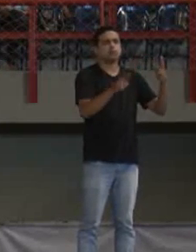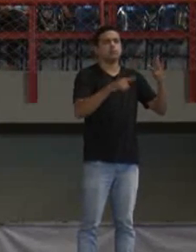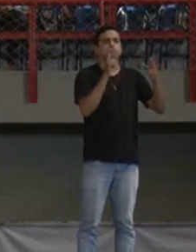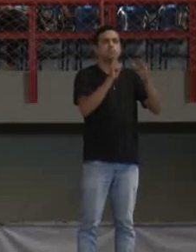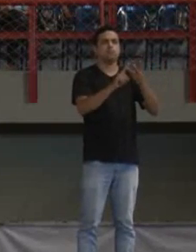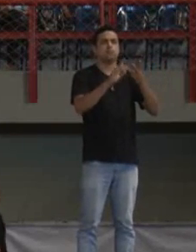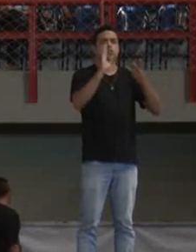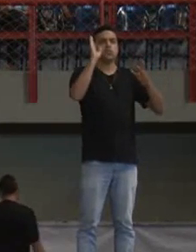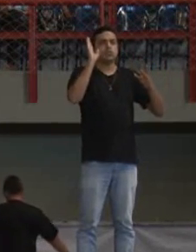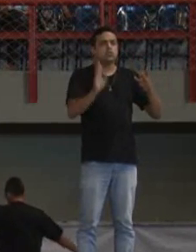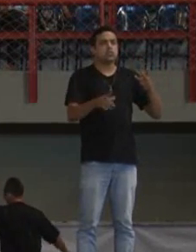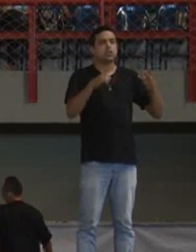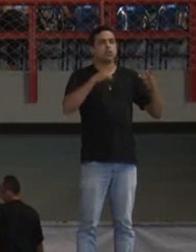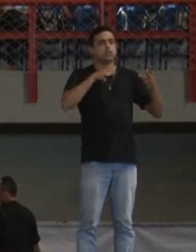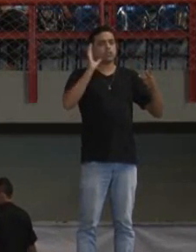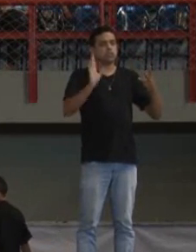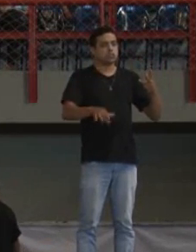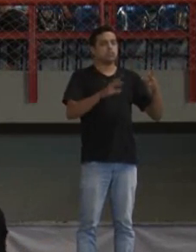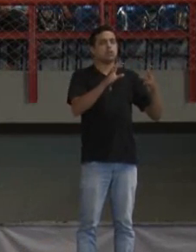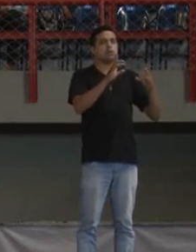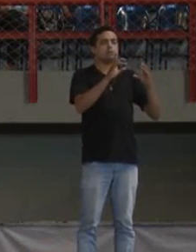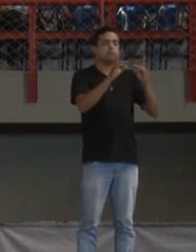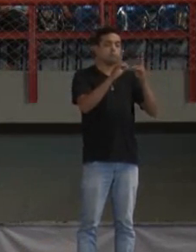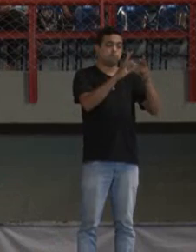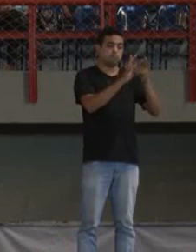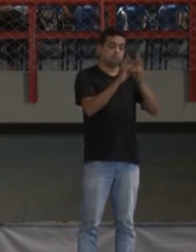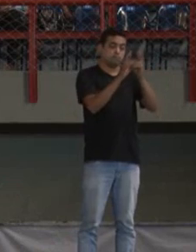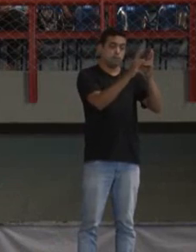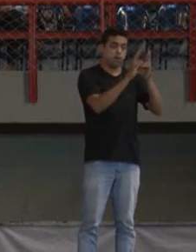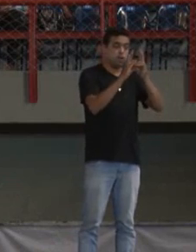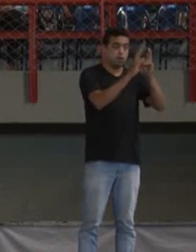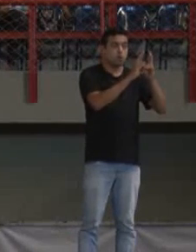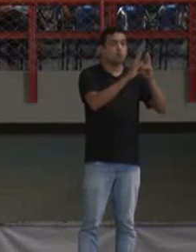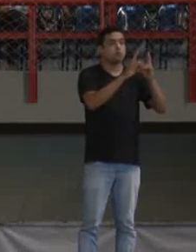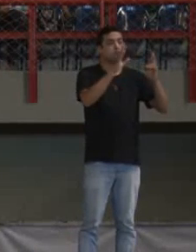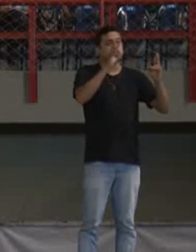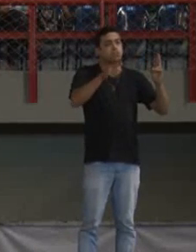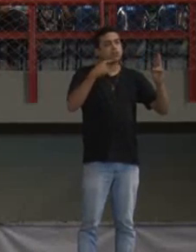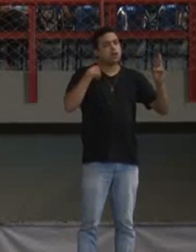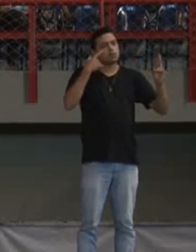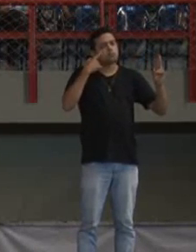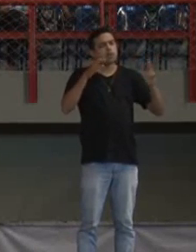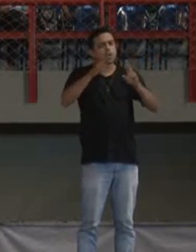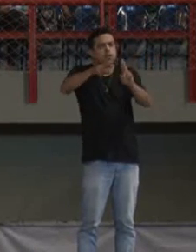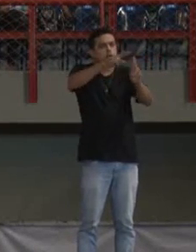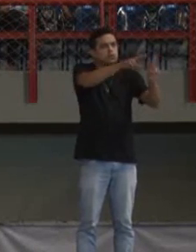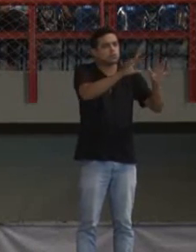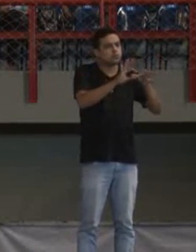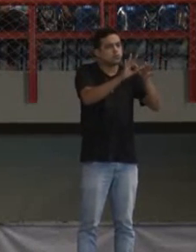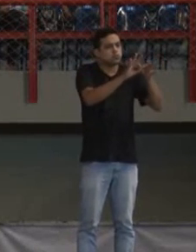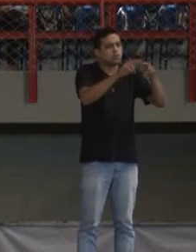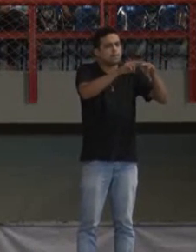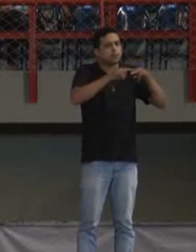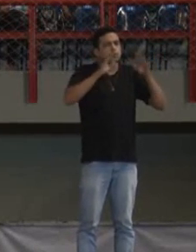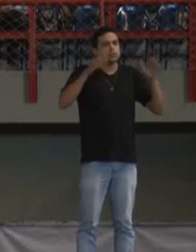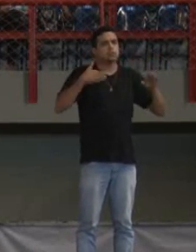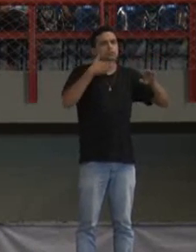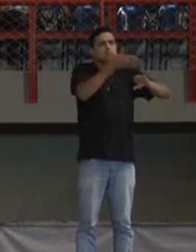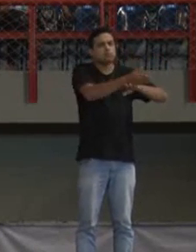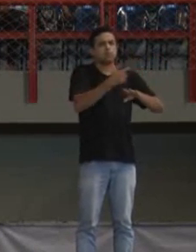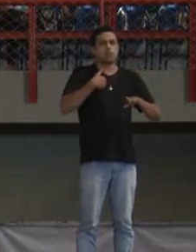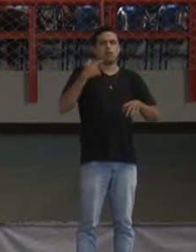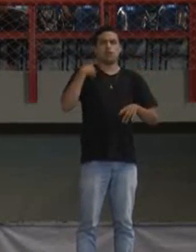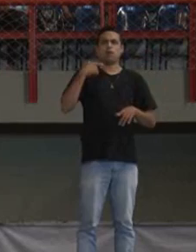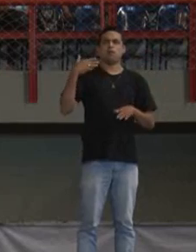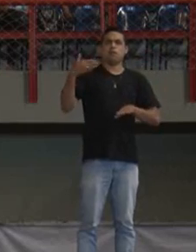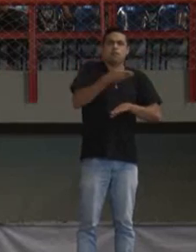participou de cultos ecumênicos, a proposta da congregação. Gustavo, eu não concordo com a visita dele,